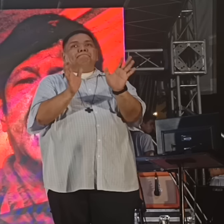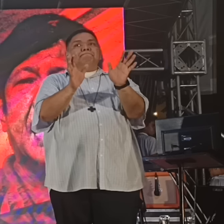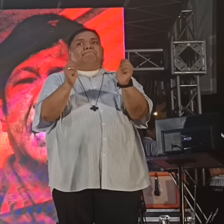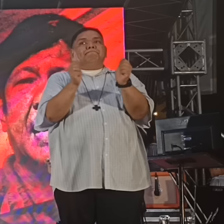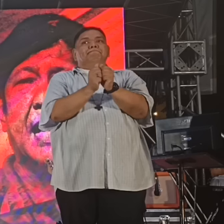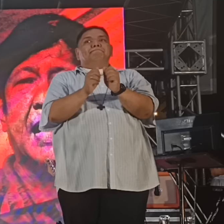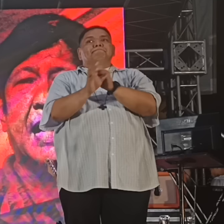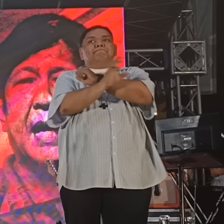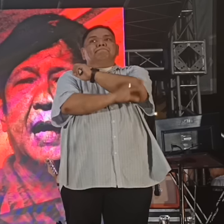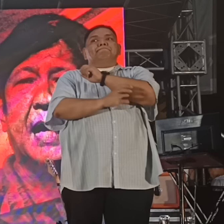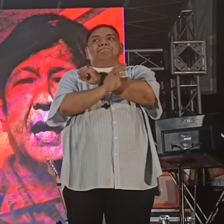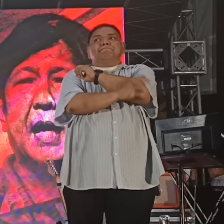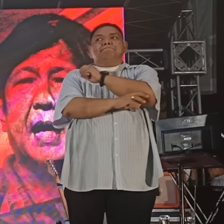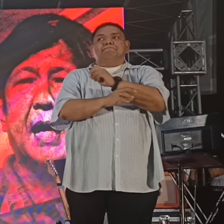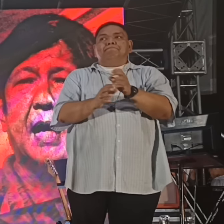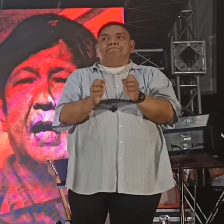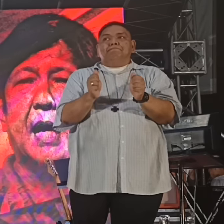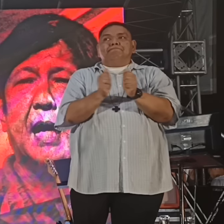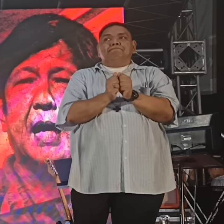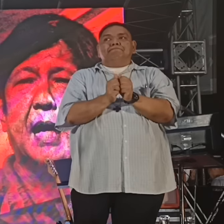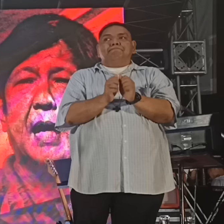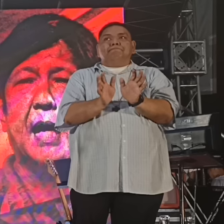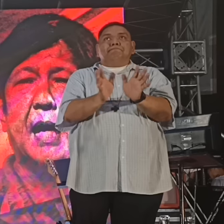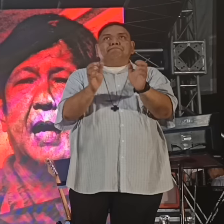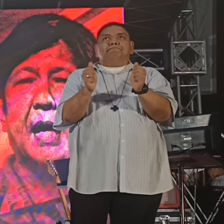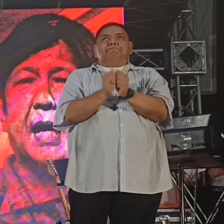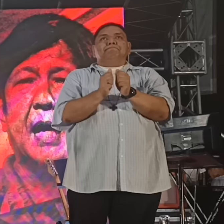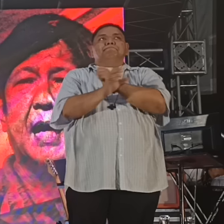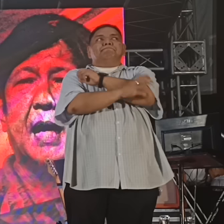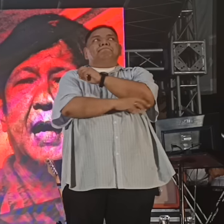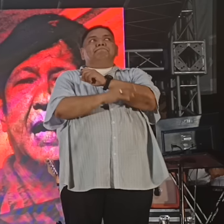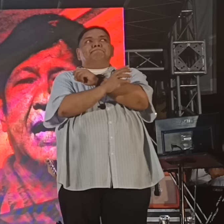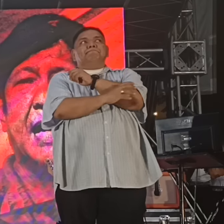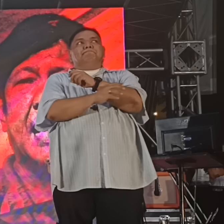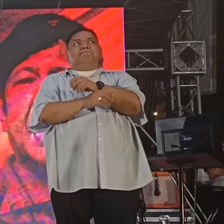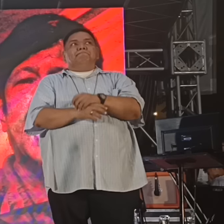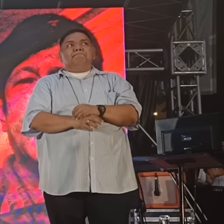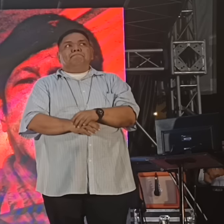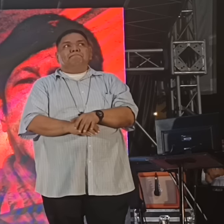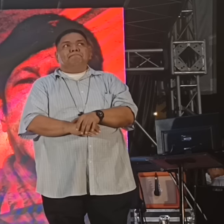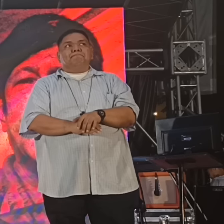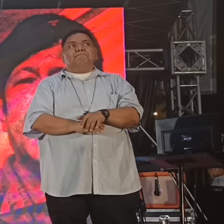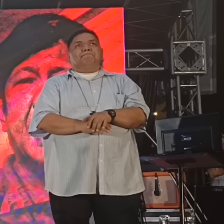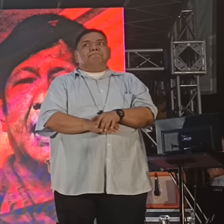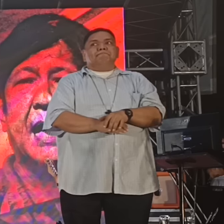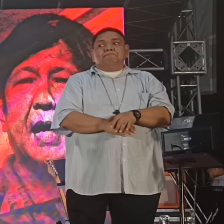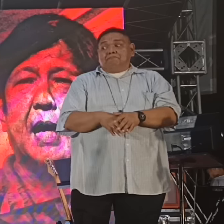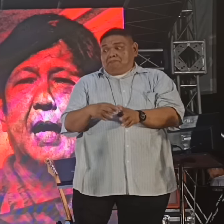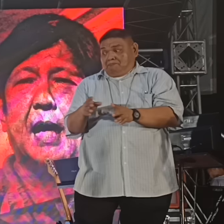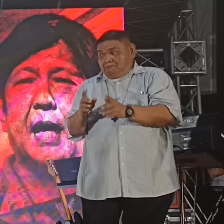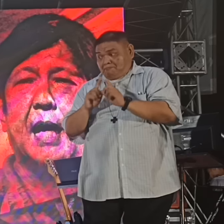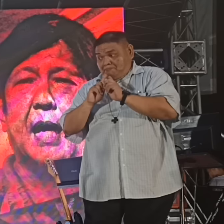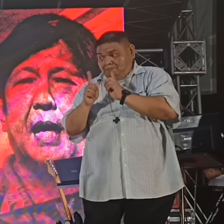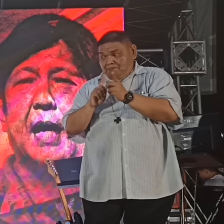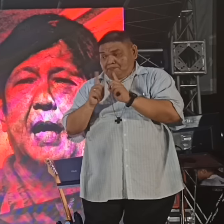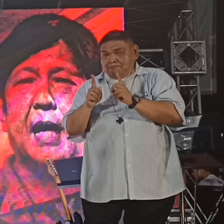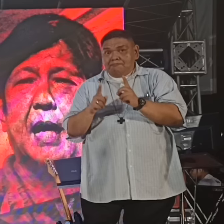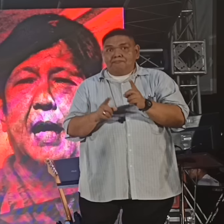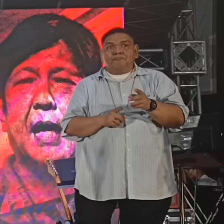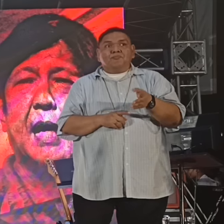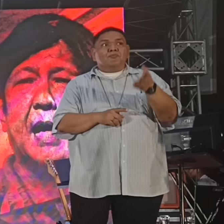Laban kasama ang bayan, laban kasama ang bayan, laban kasama ang bayan. Sabi ko nga dating